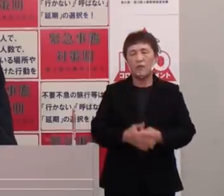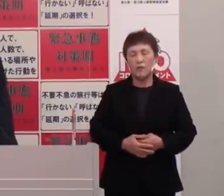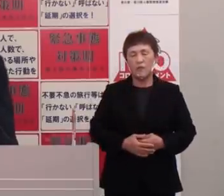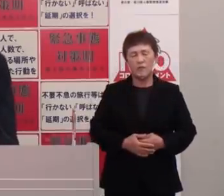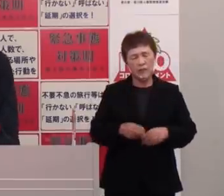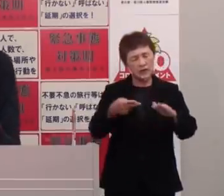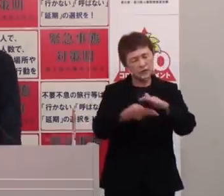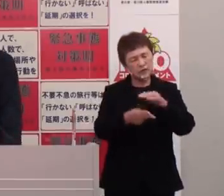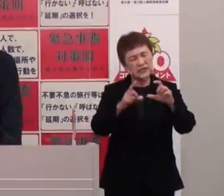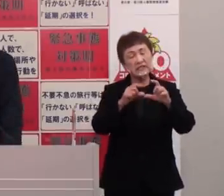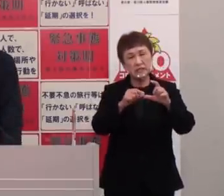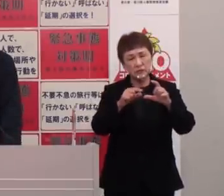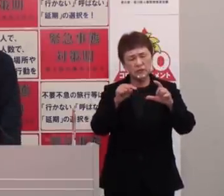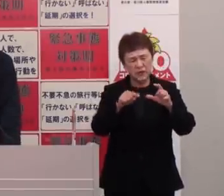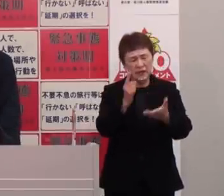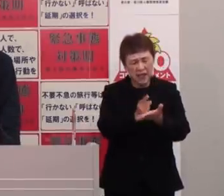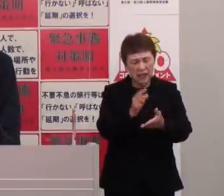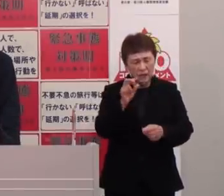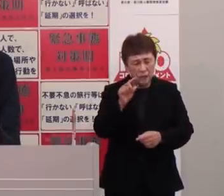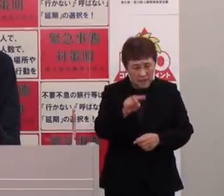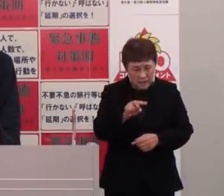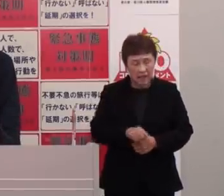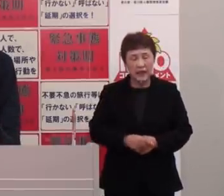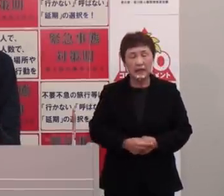入院率でだけを見てですね、